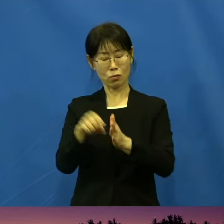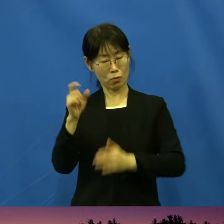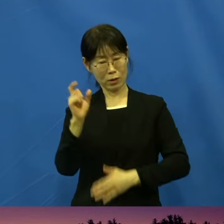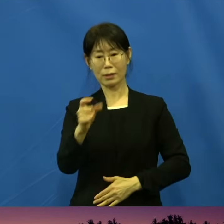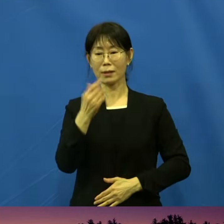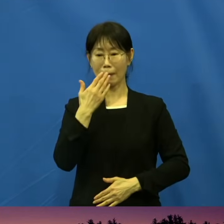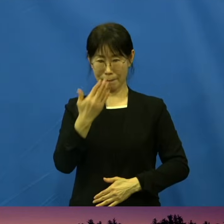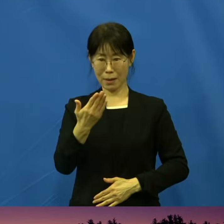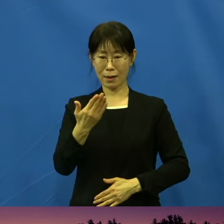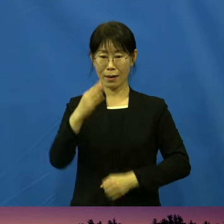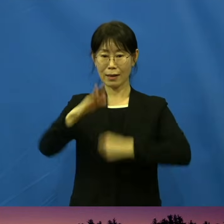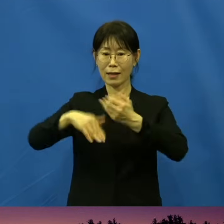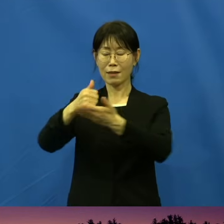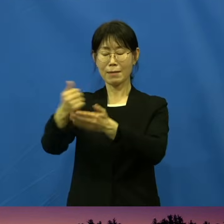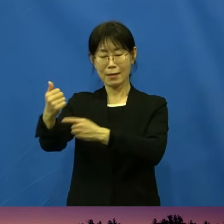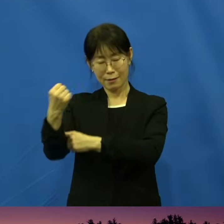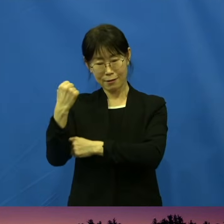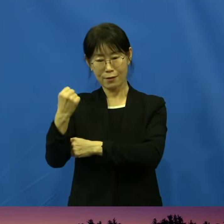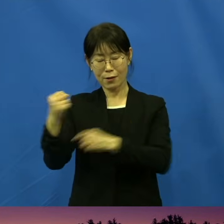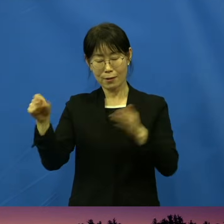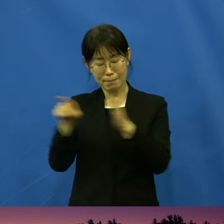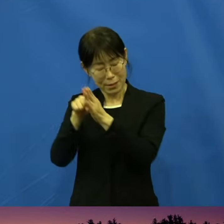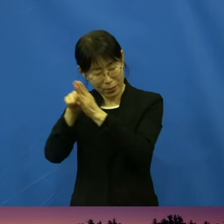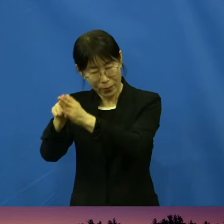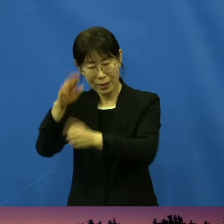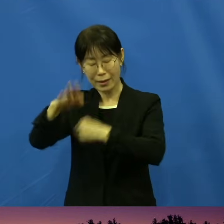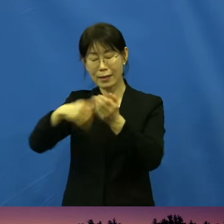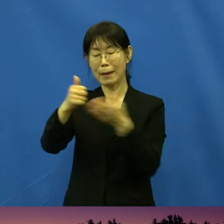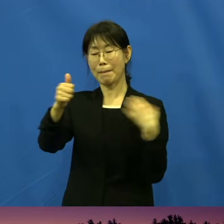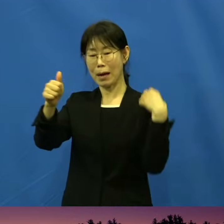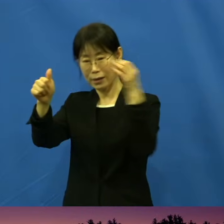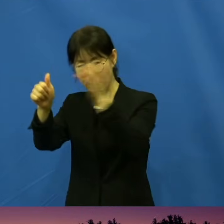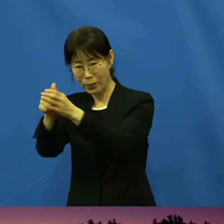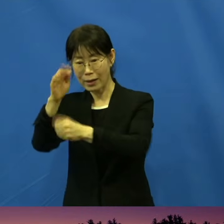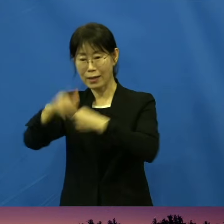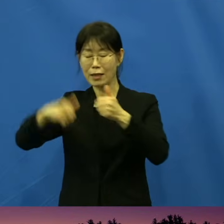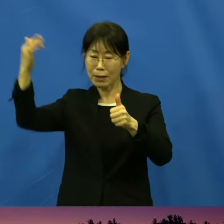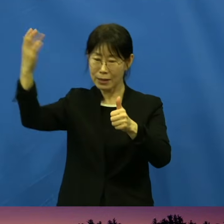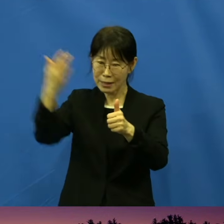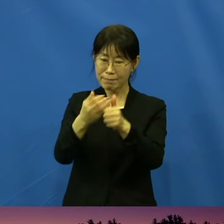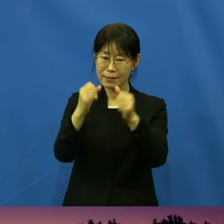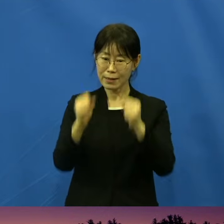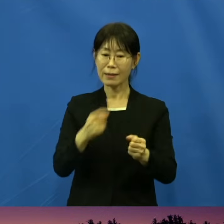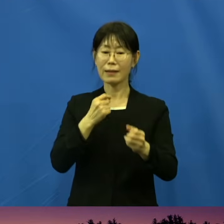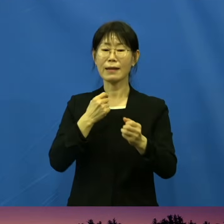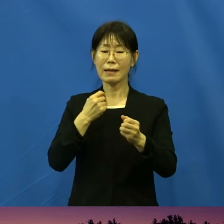그분의 능력을 의지하고 그분의 임재를 날마다 의지하며 나아갈 때